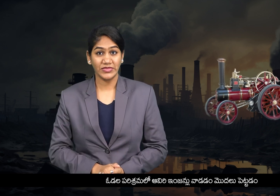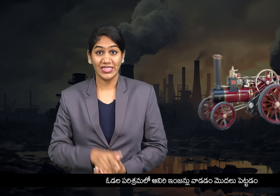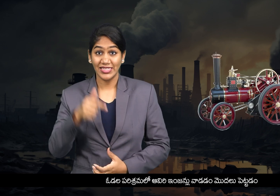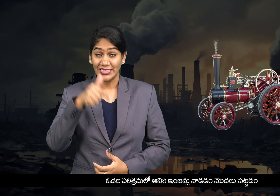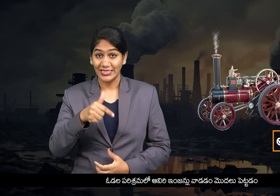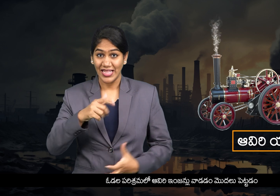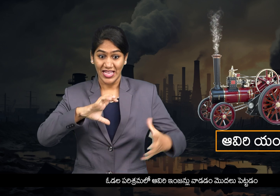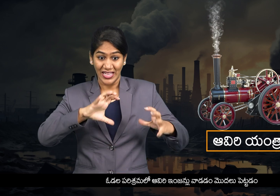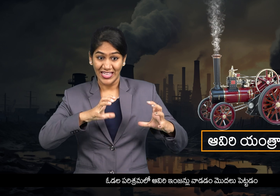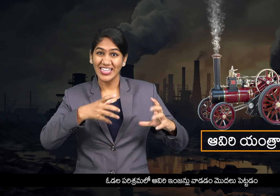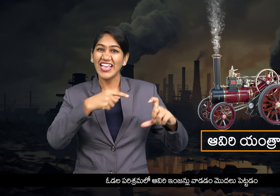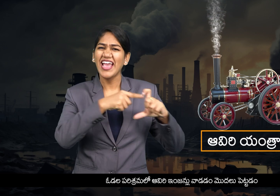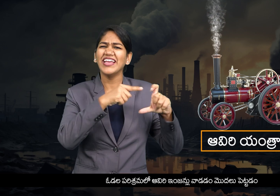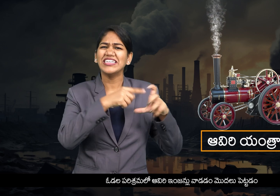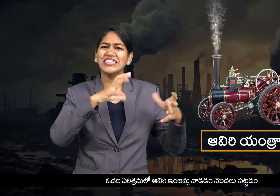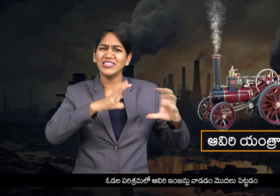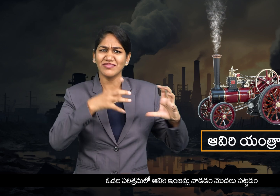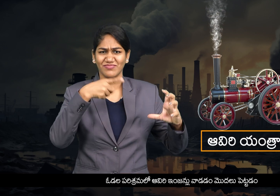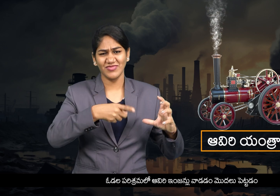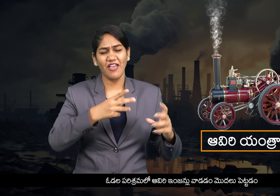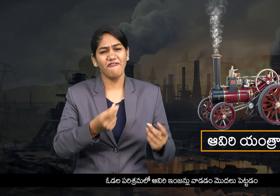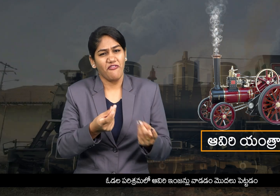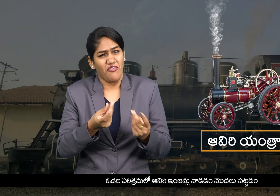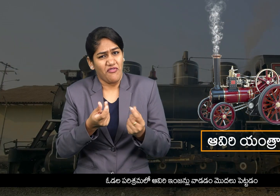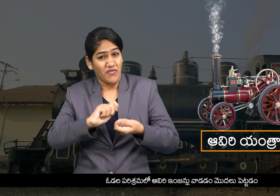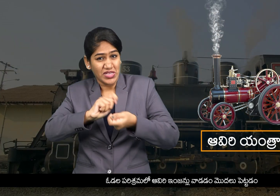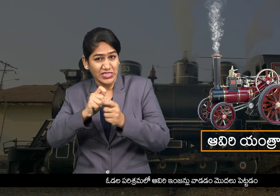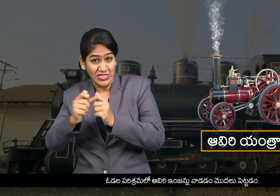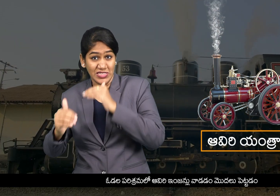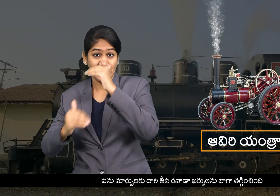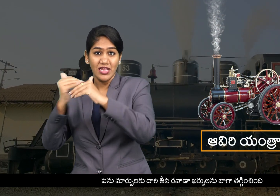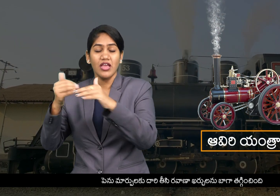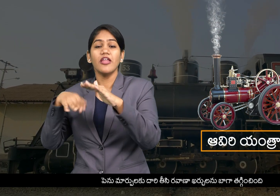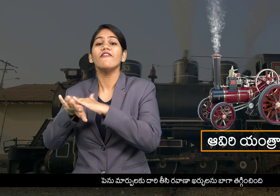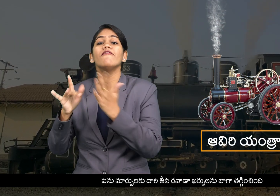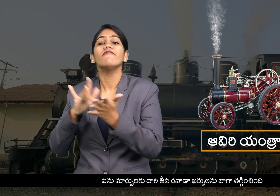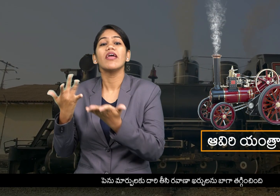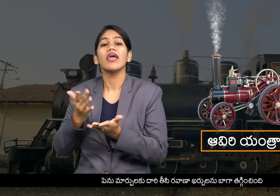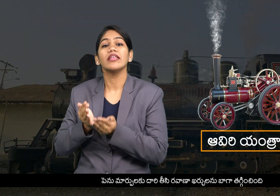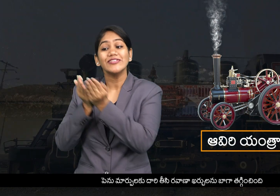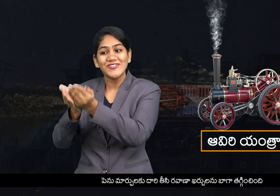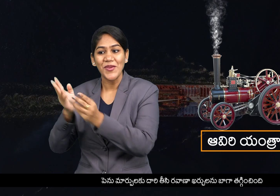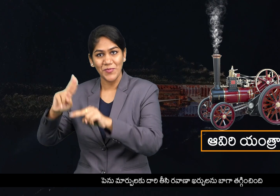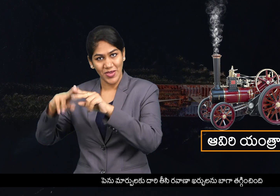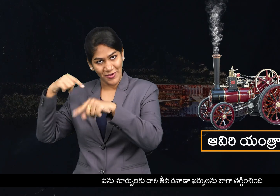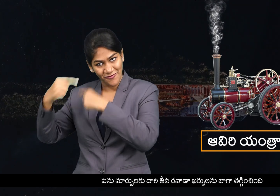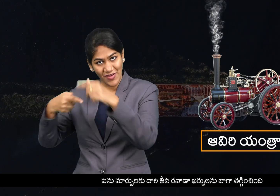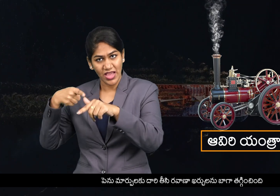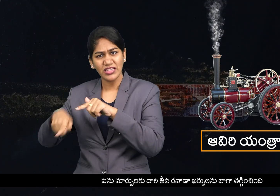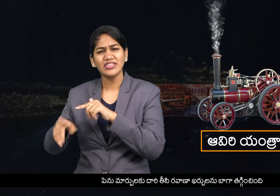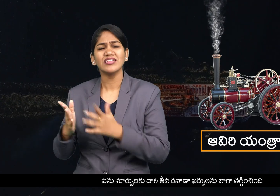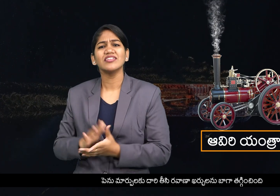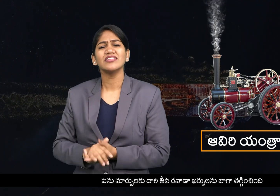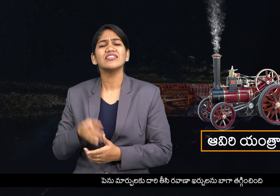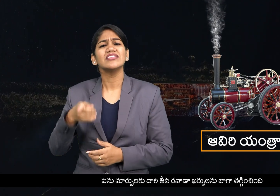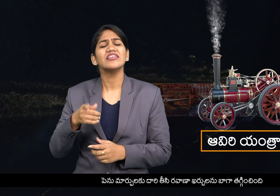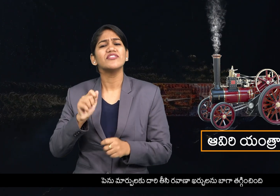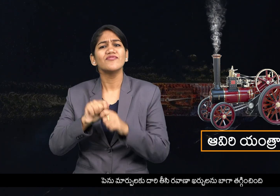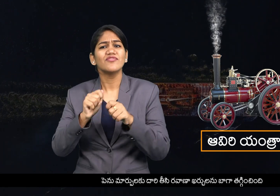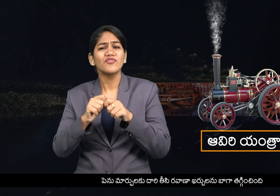ఓడల పరిశ్రమలో ఆవిరి ఇంజన్లు వాడటం మొదలుపెట్టడం పెను మార్పులకు దారితీసి రవాణా ఖర్చులను బాగా